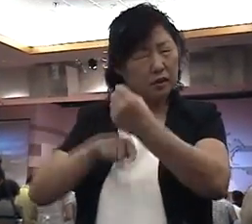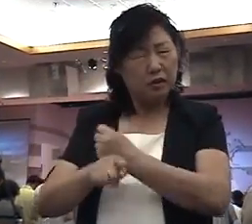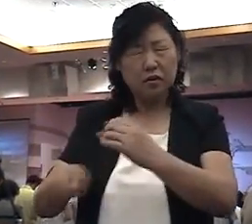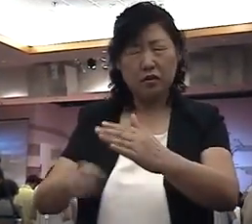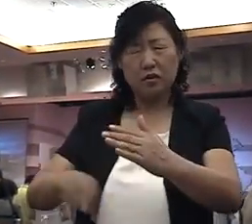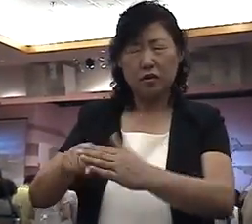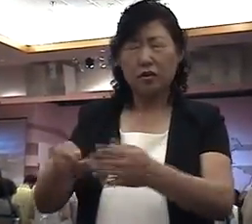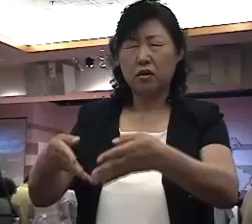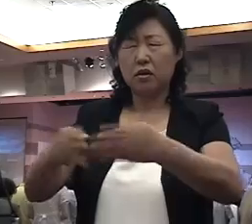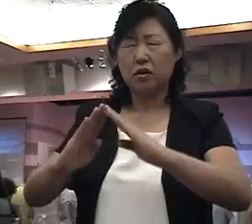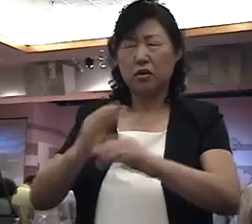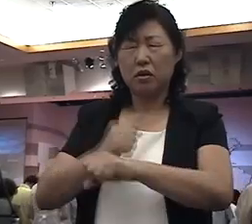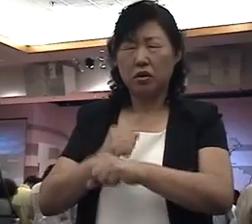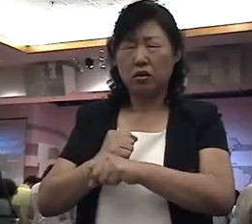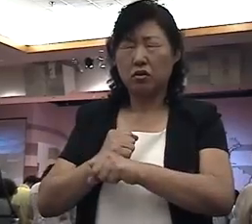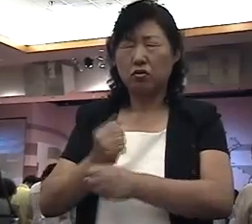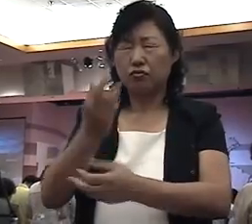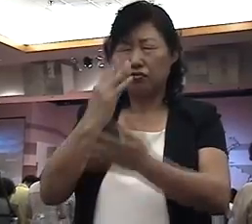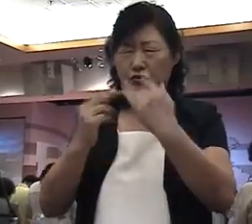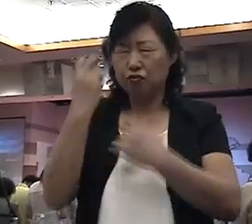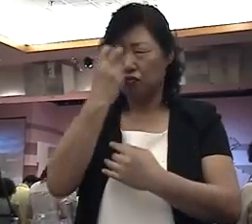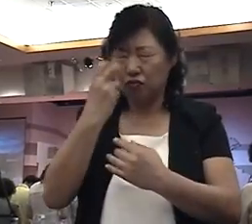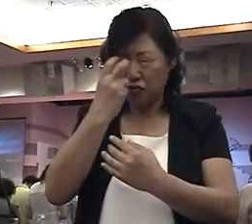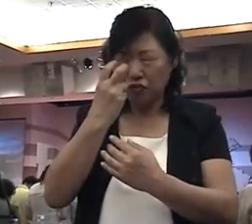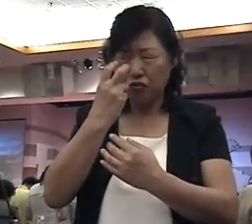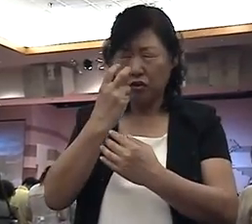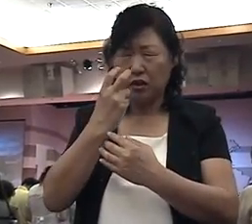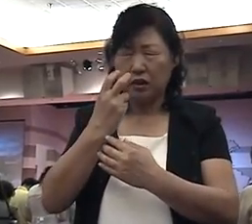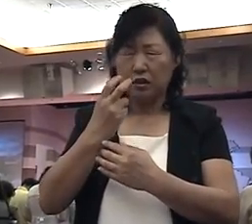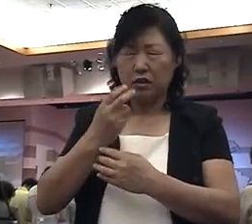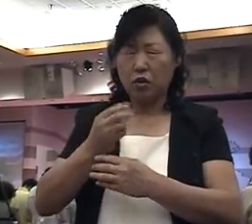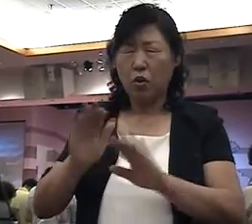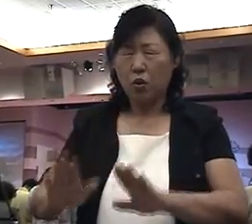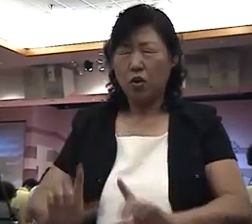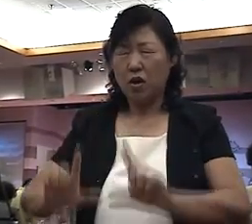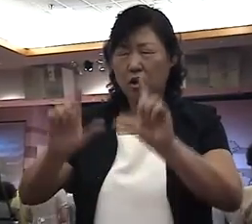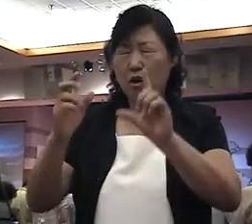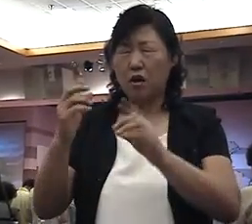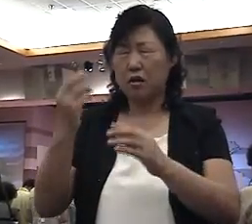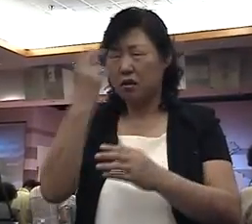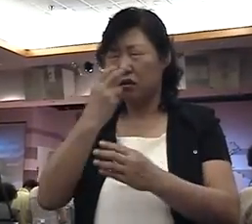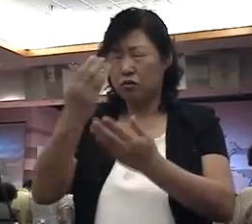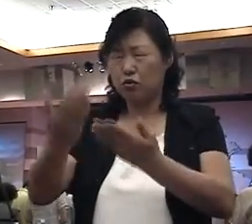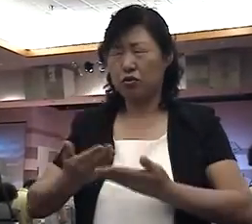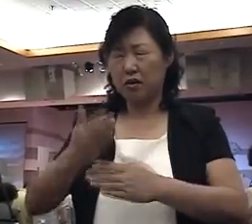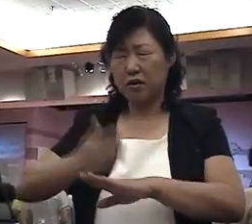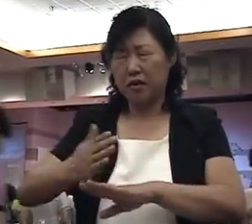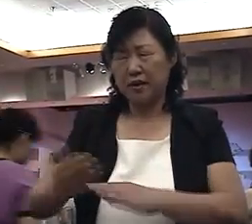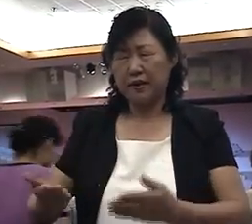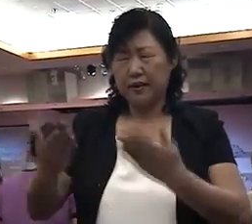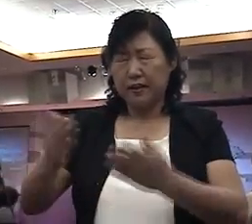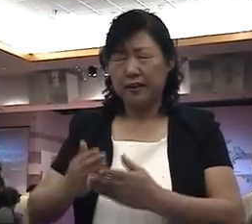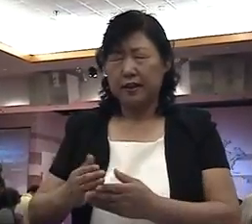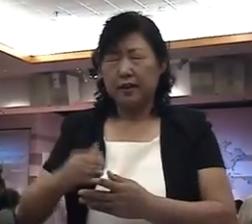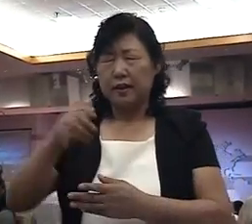눈으로 오늘까지 지켜주심에 감사드립니다. 주께서 친히 주의 종 김성욱 목사님을 세우시고